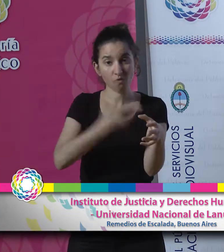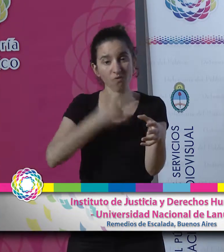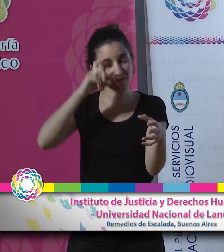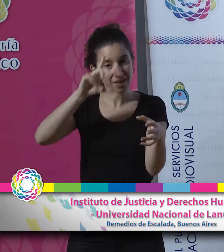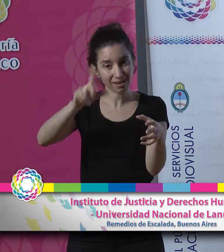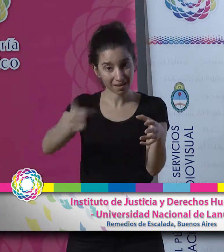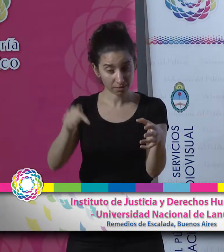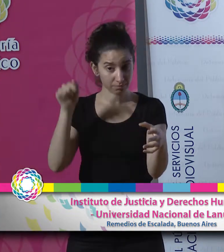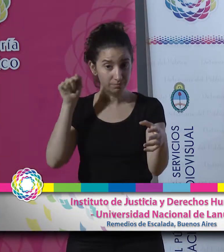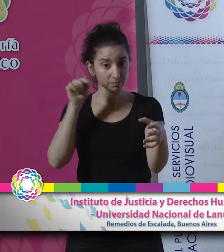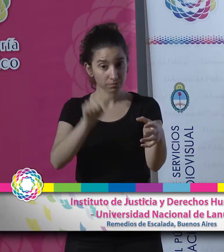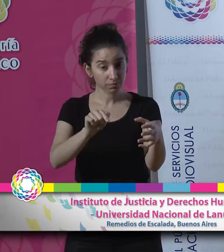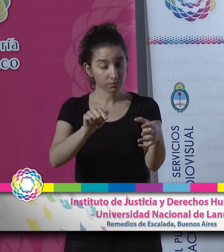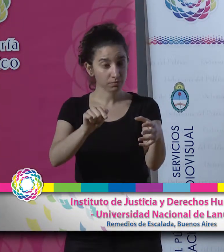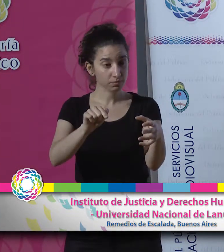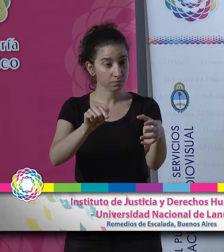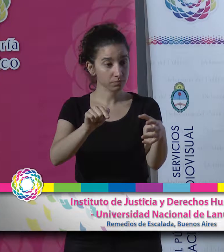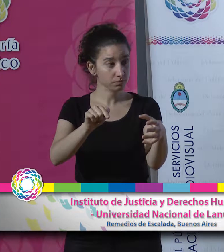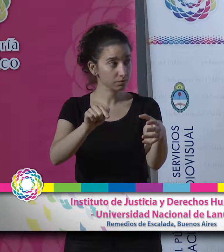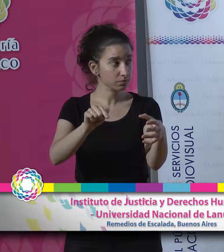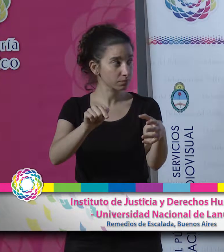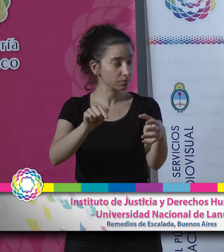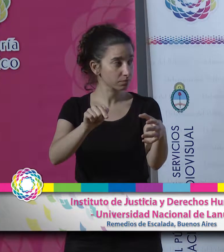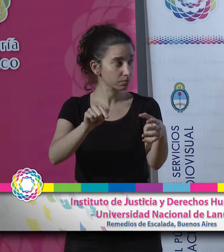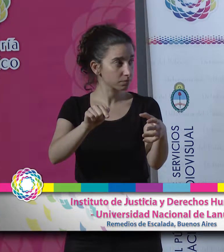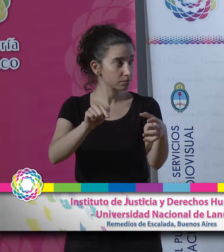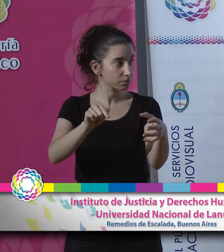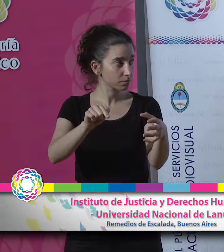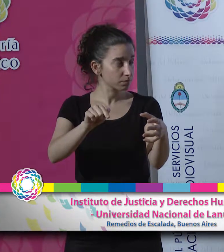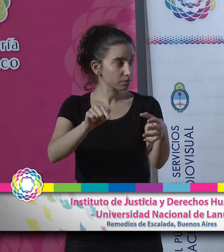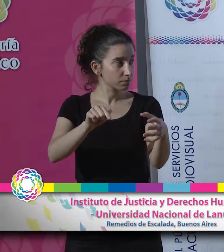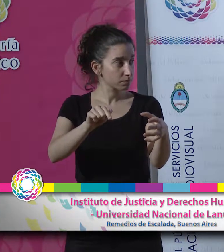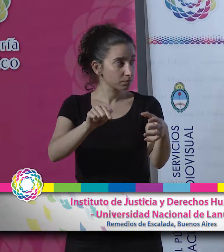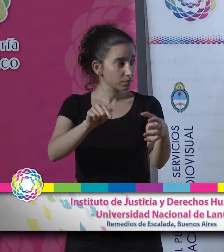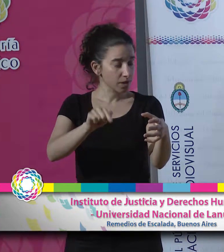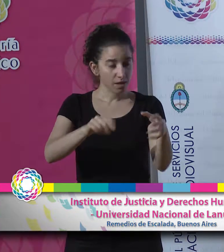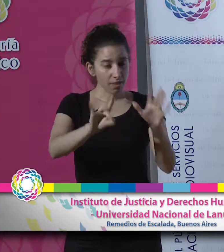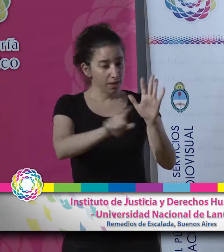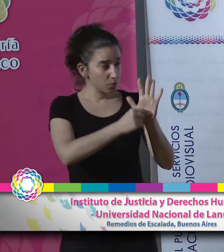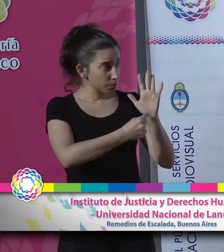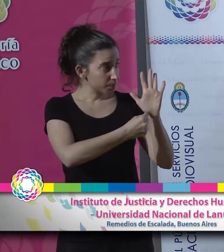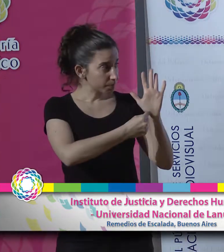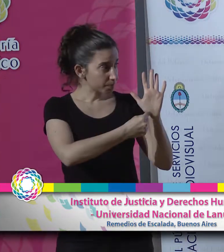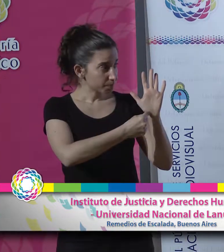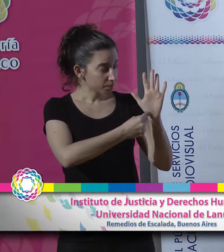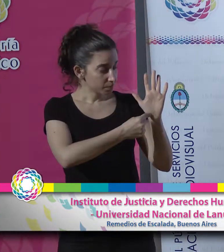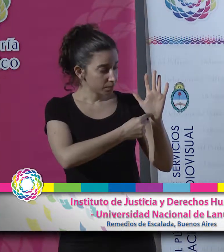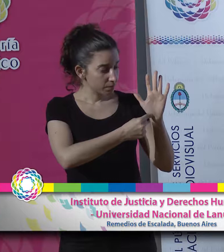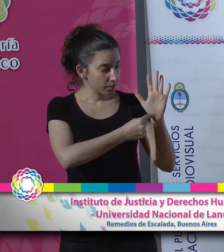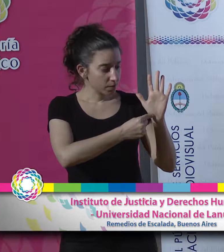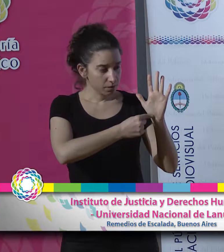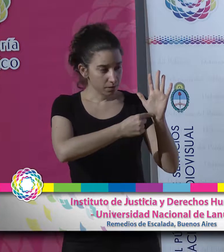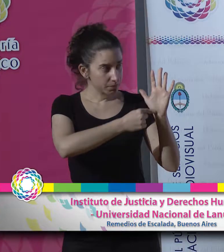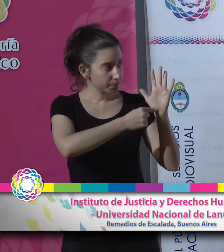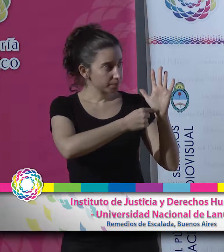federal de comunicación audiovisual que los decretos posteriores de nuevo reemplazan con el cofre con que es